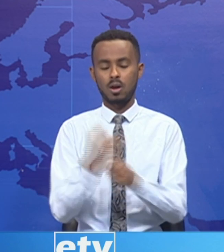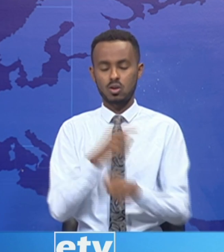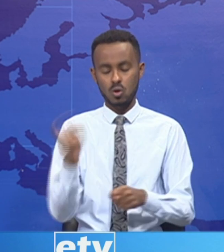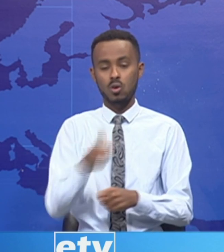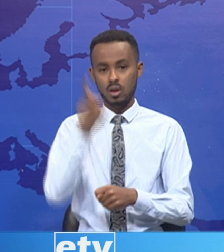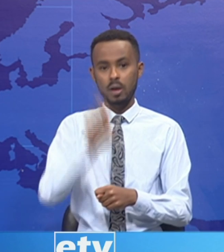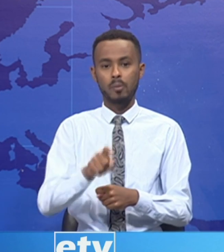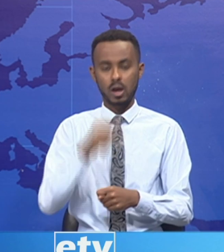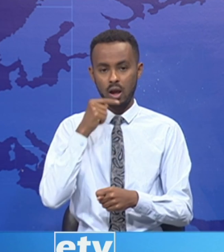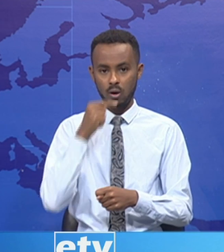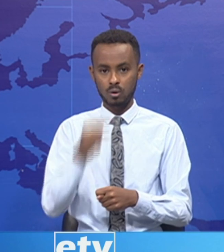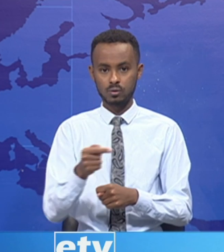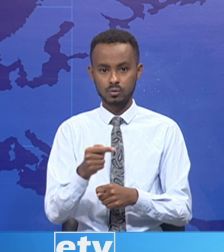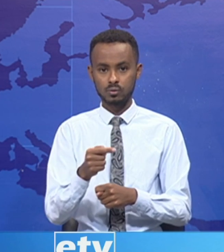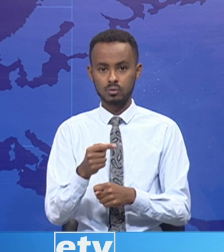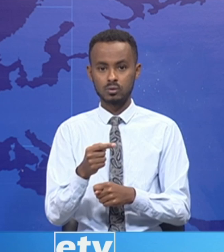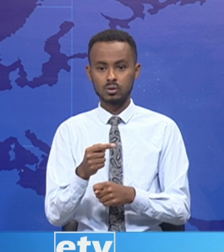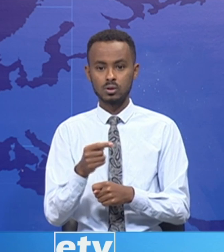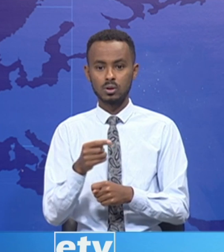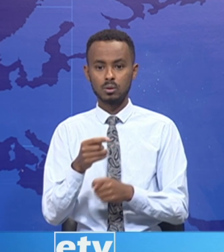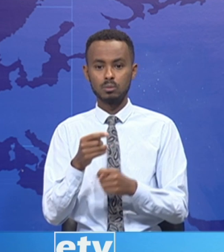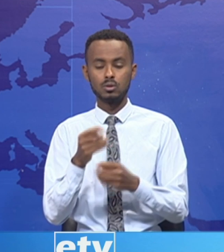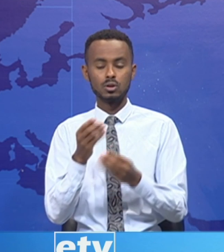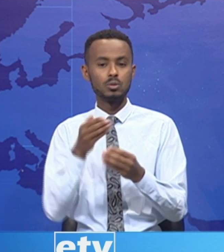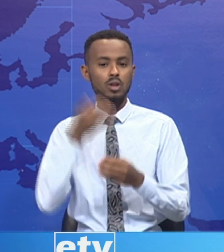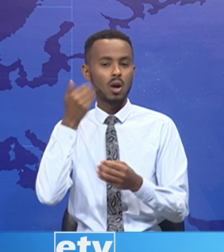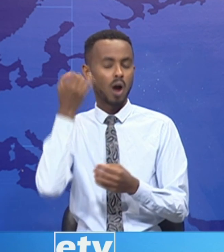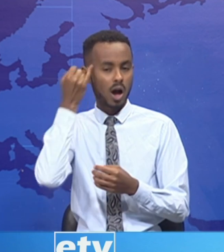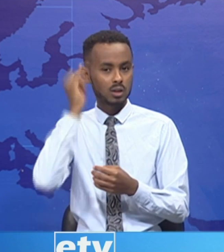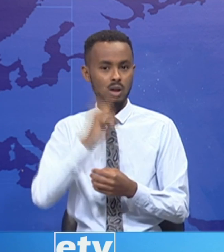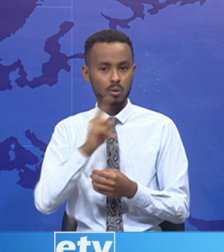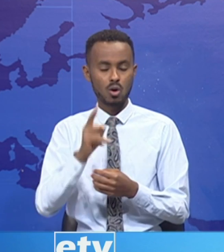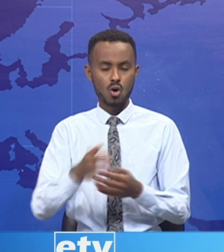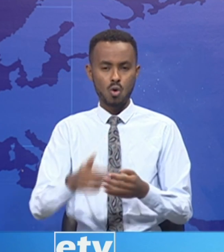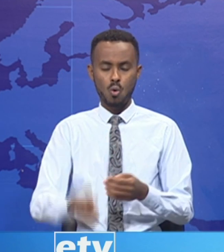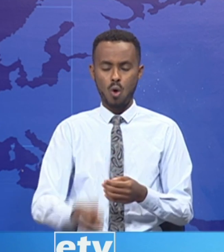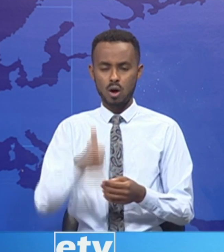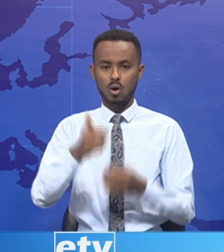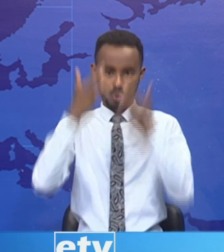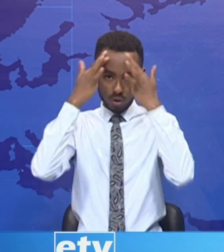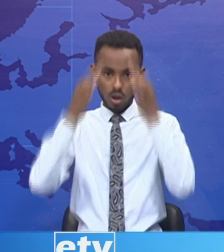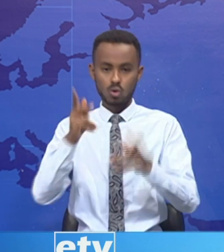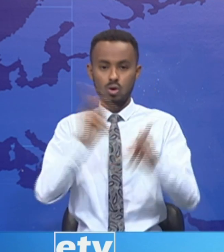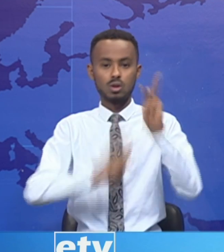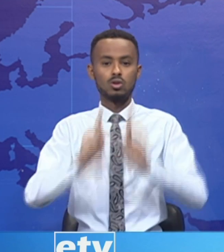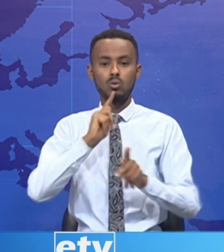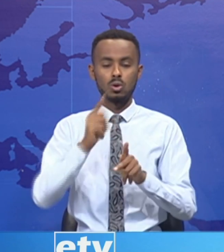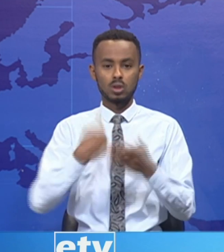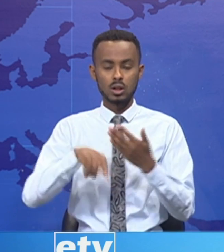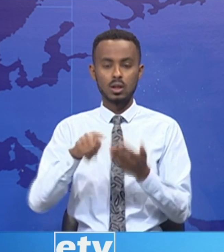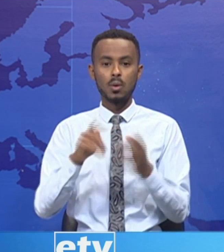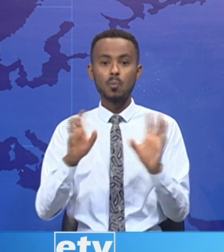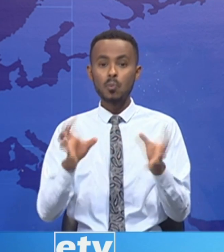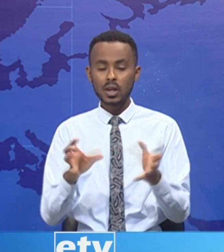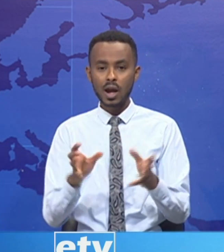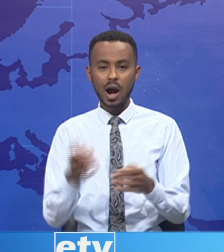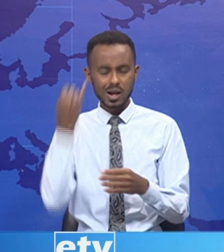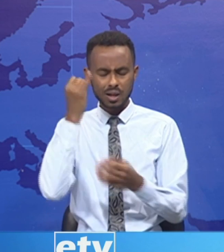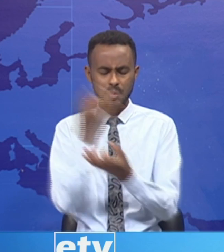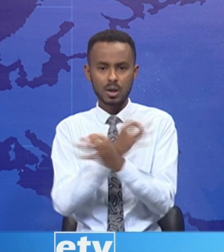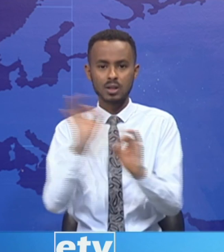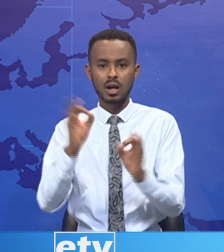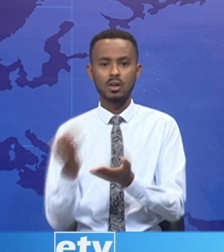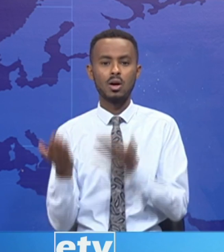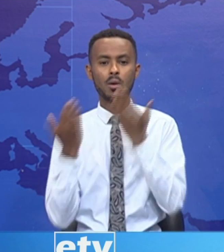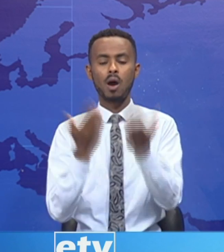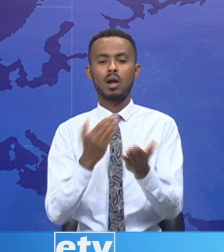ሊሆን ይገባል ይላሉ። አመንሸጣው ሐሳብ ነው ወሳኙ ህዝብ ነው። ስለዚህ ሚዲያ ሐሳብን በነጻነት ማቅረብ